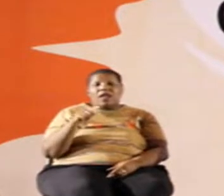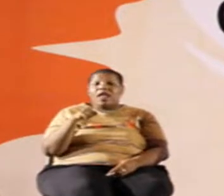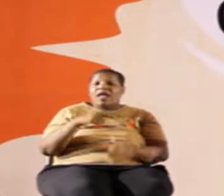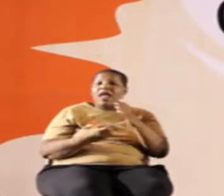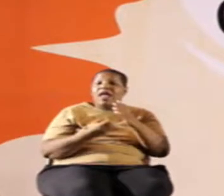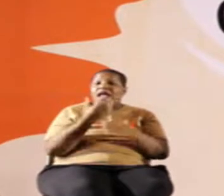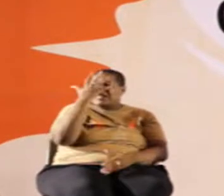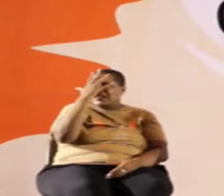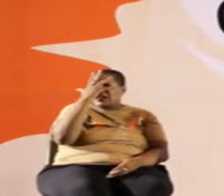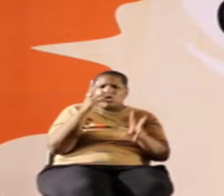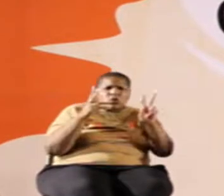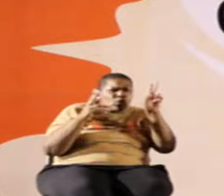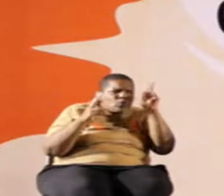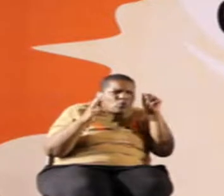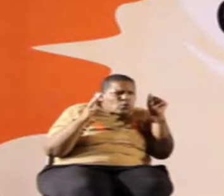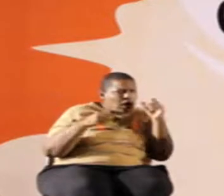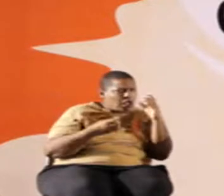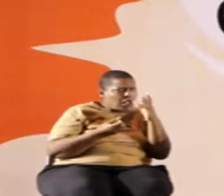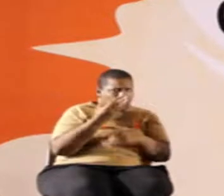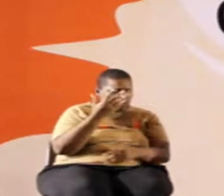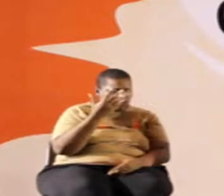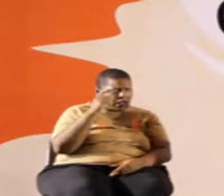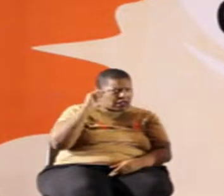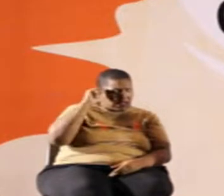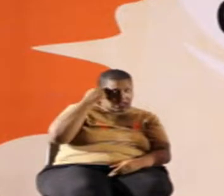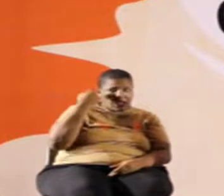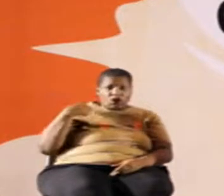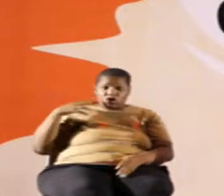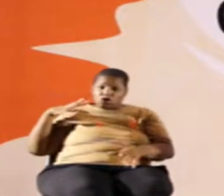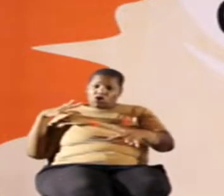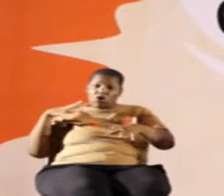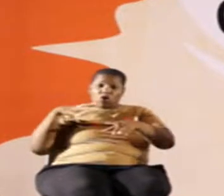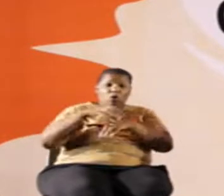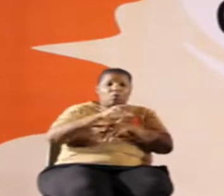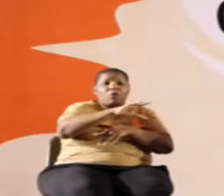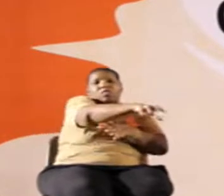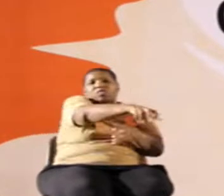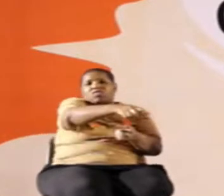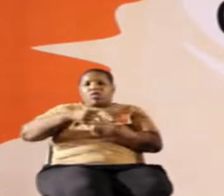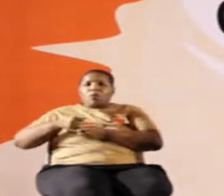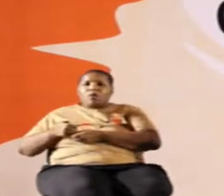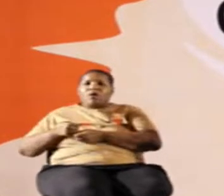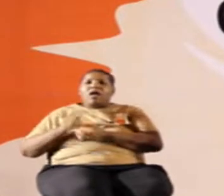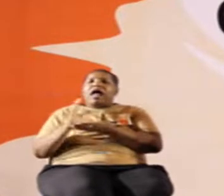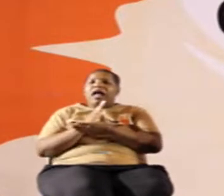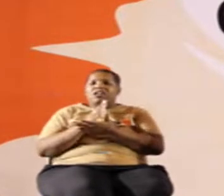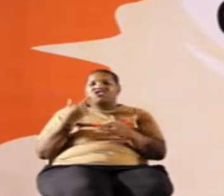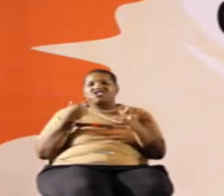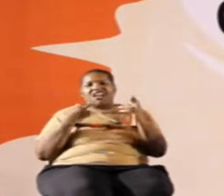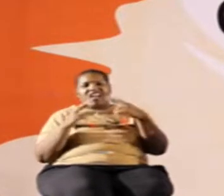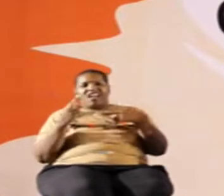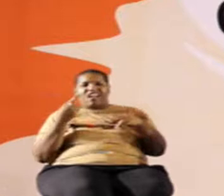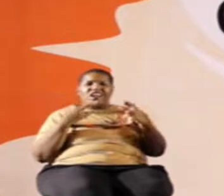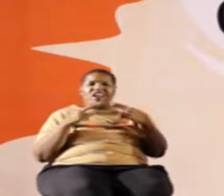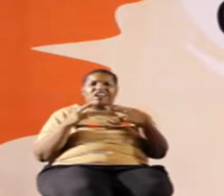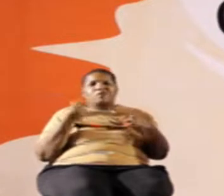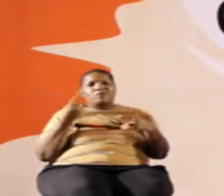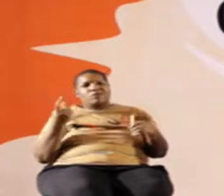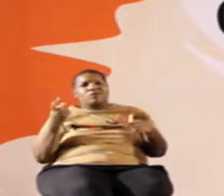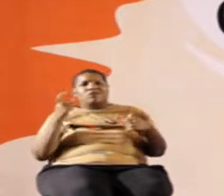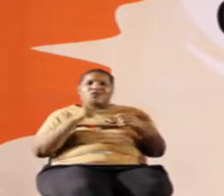Carnaval nunca foi uma criação negra. A gente ocupou e tomou. De vez em quando a gente reclama que eles estão querendo levar de volta,